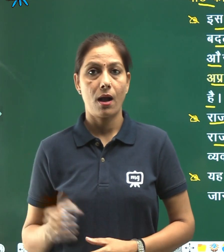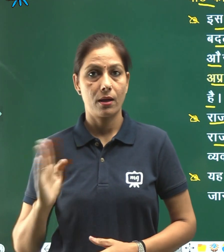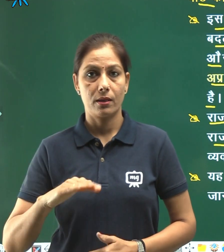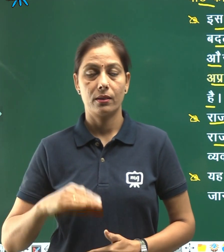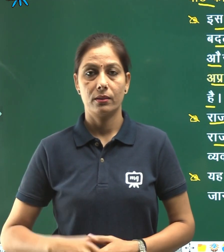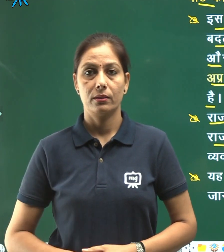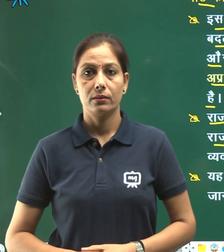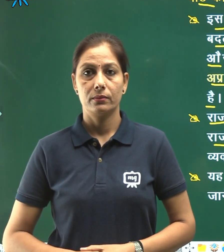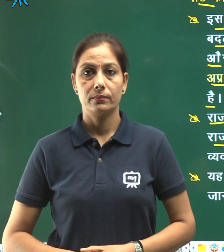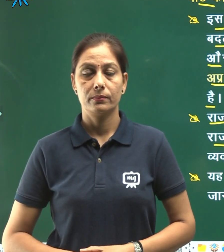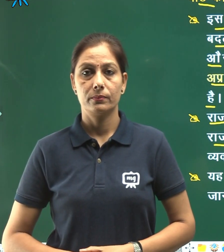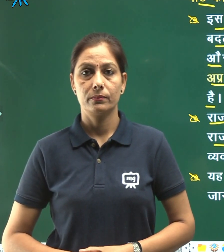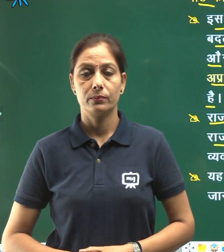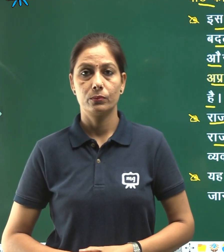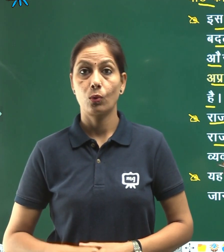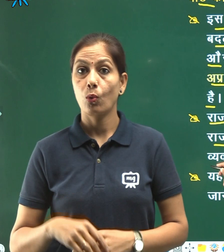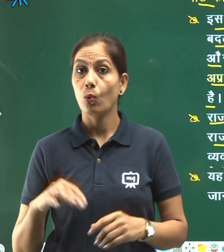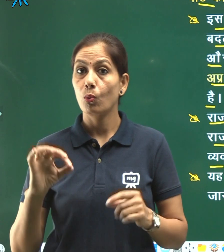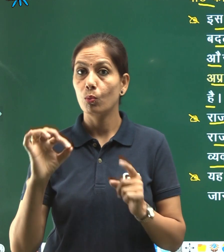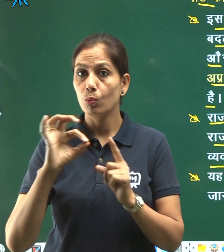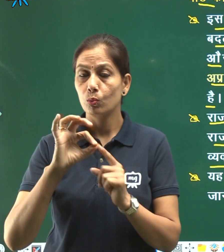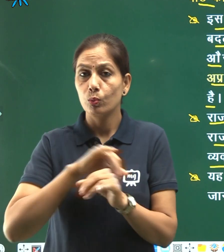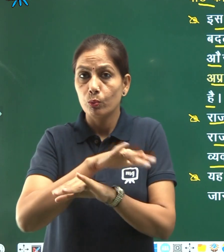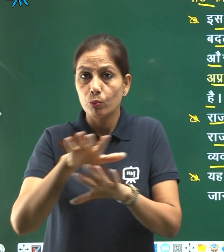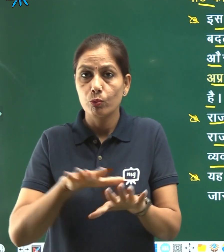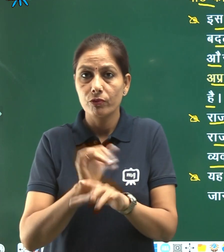आना पूरी व्यवस्था को